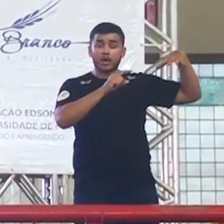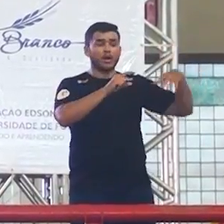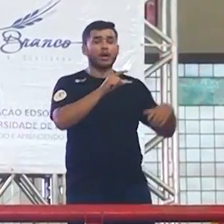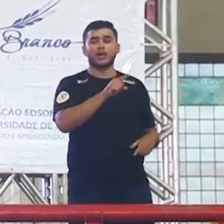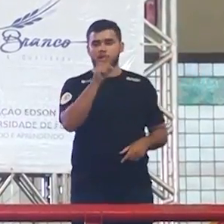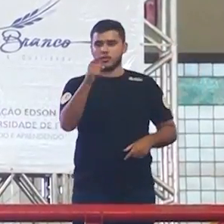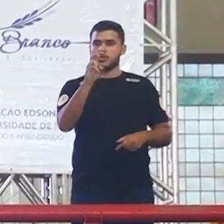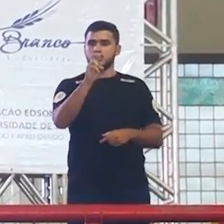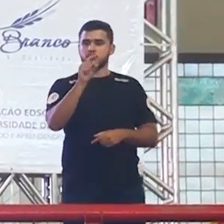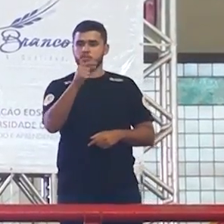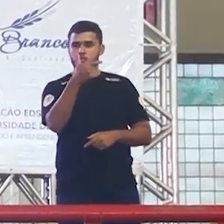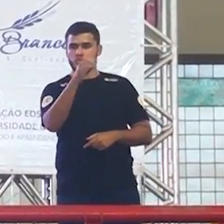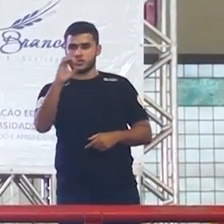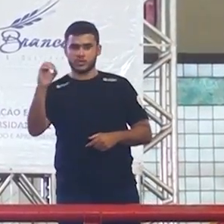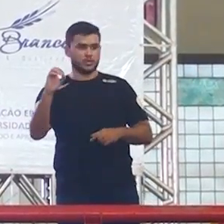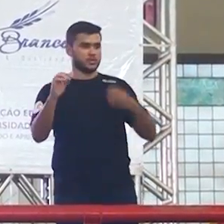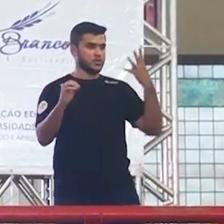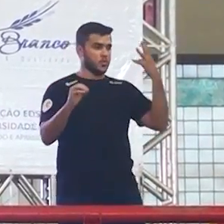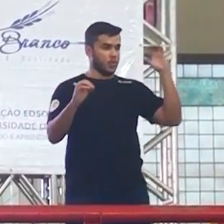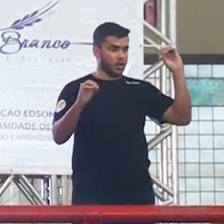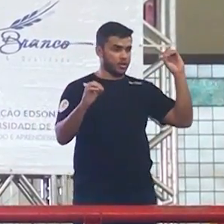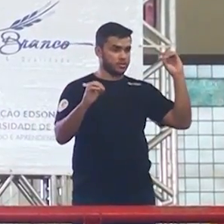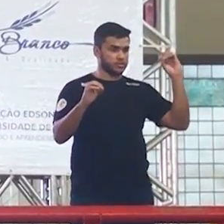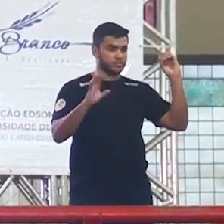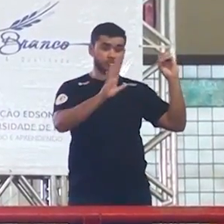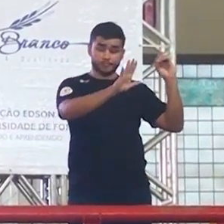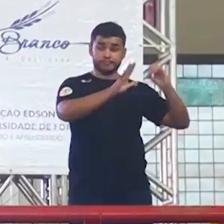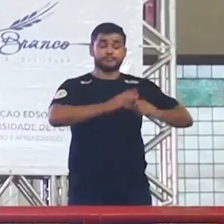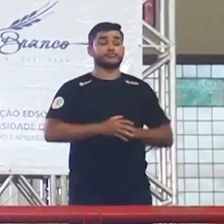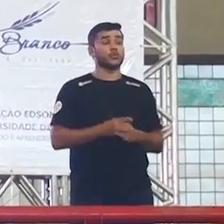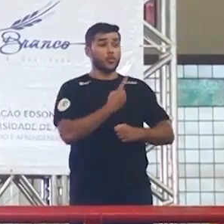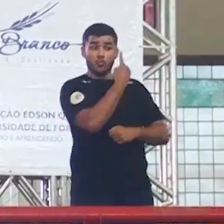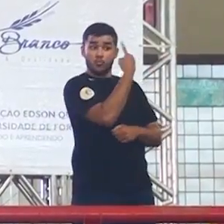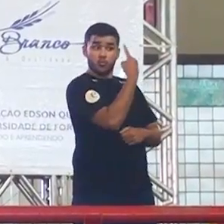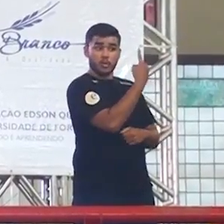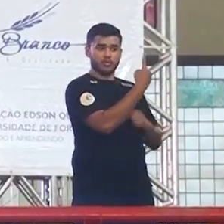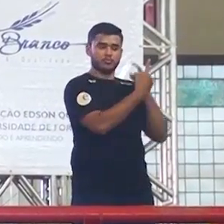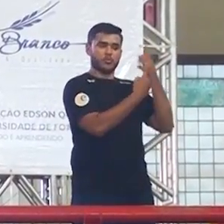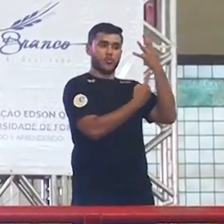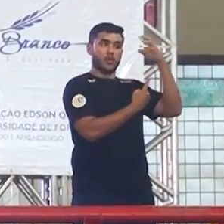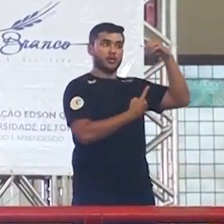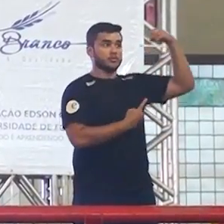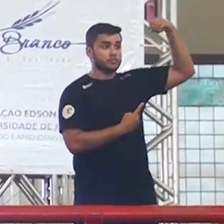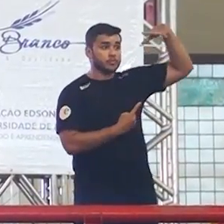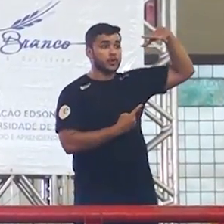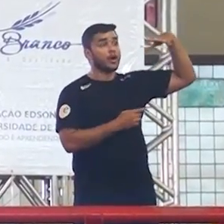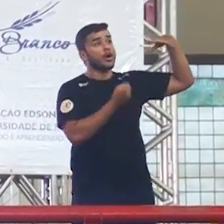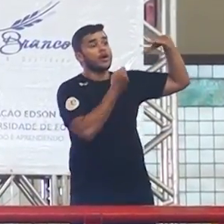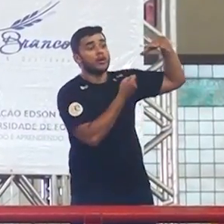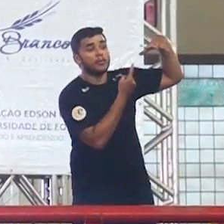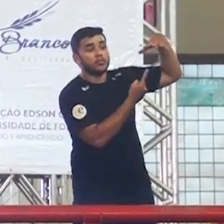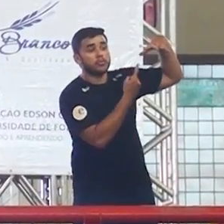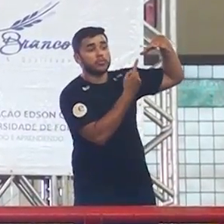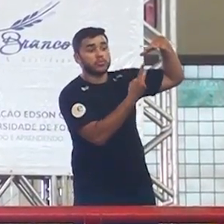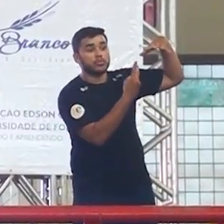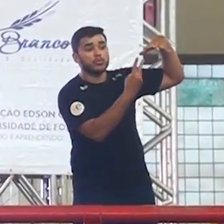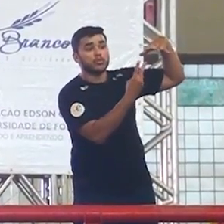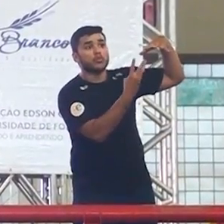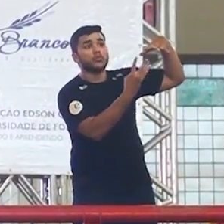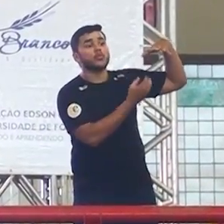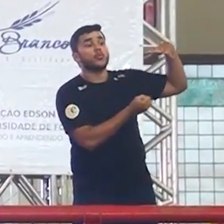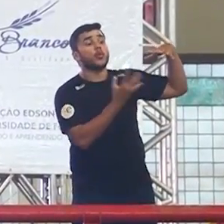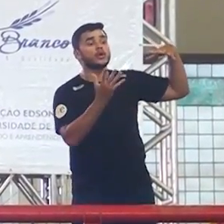muito simples. Ela é muito simples. O que é que eu quero? Quantas lâmpadas